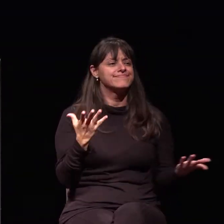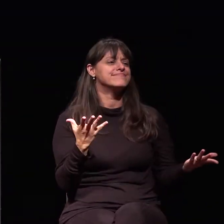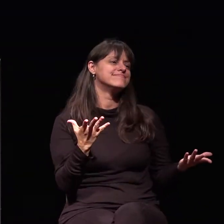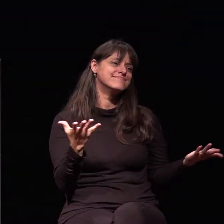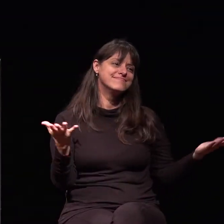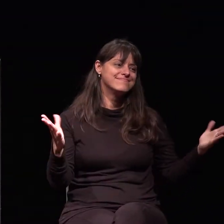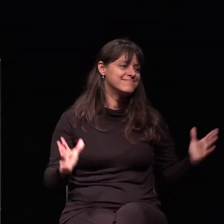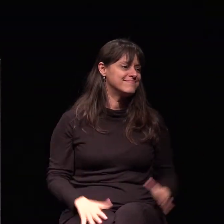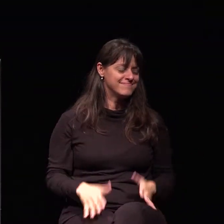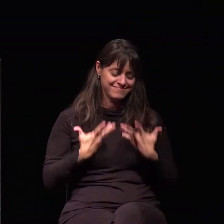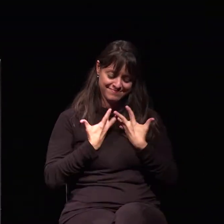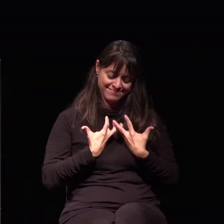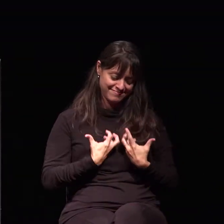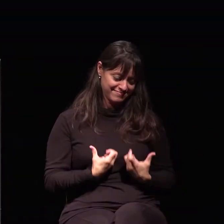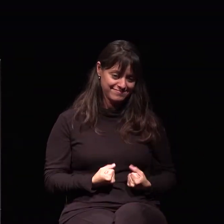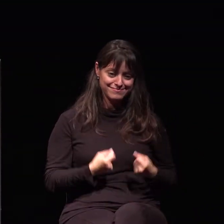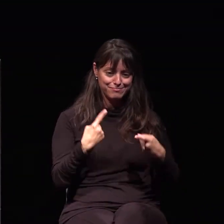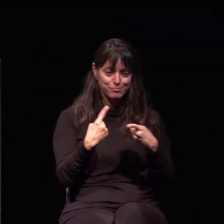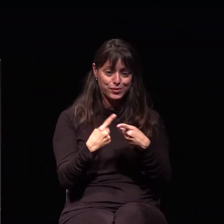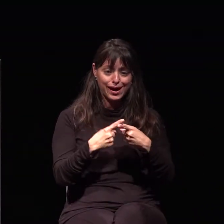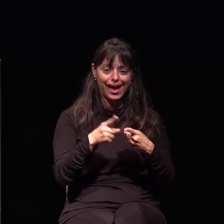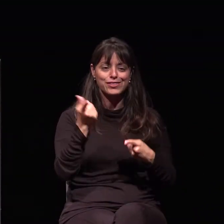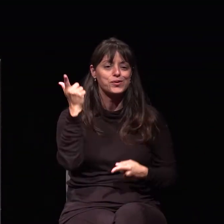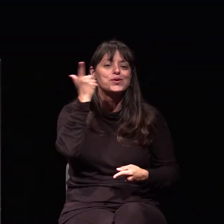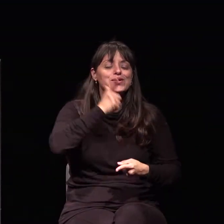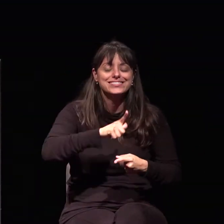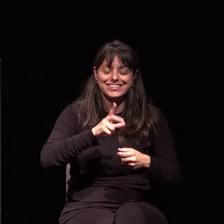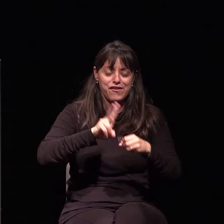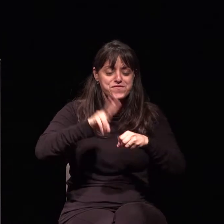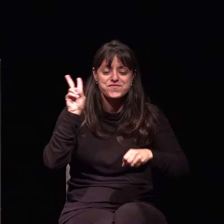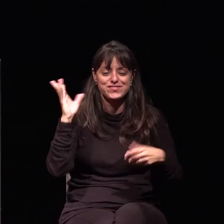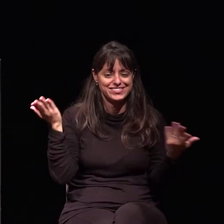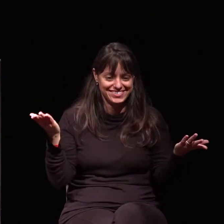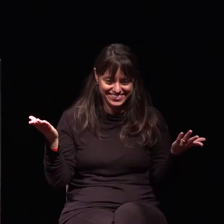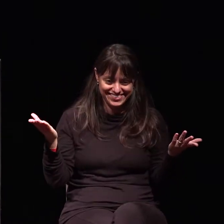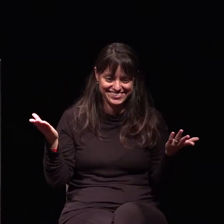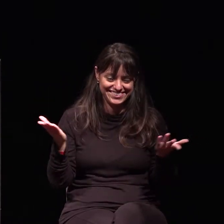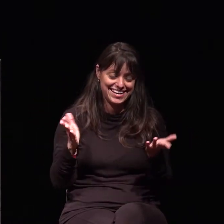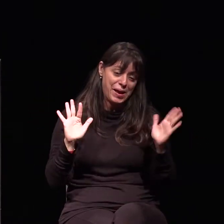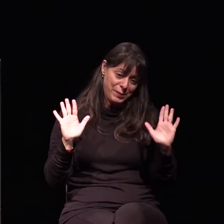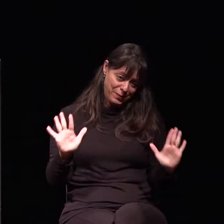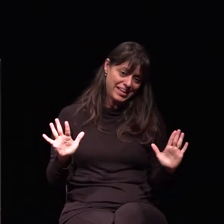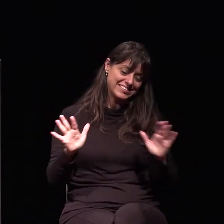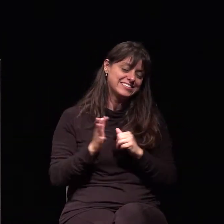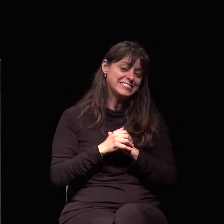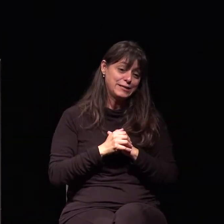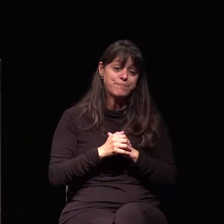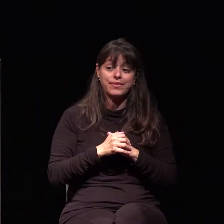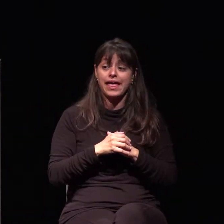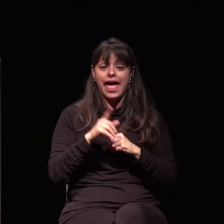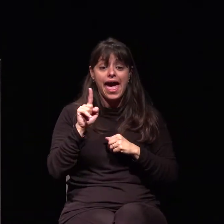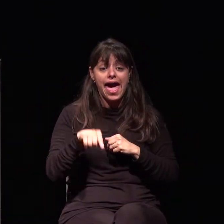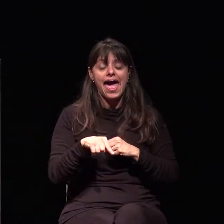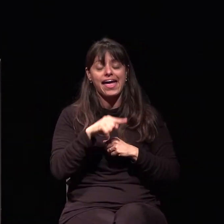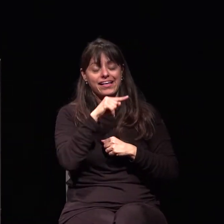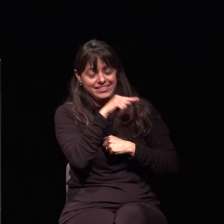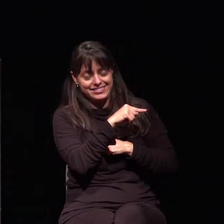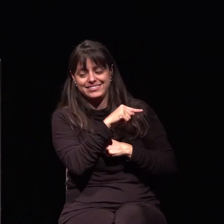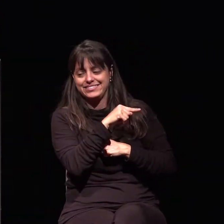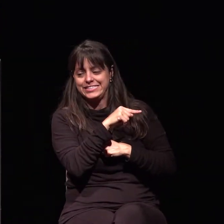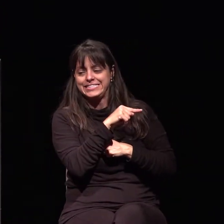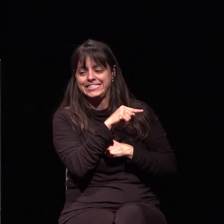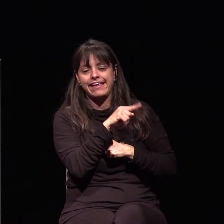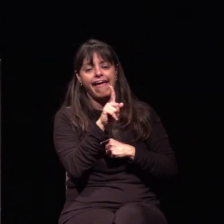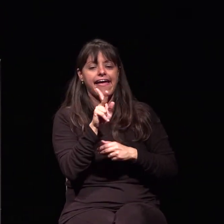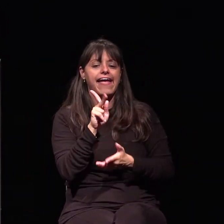olha, frustrada, né? Porque não foi aquele dia que ela conseguiu. Mas, enfim, era é